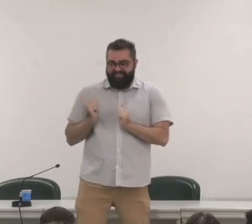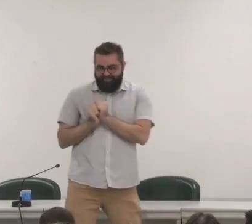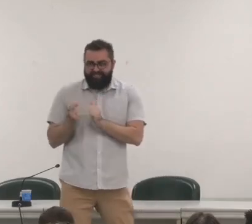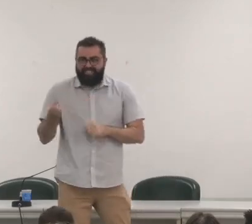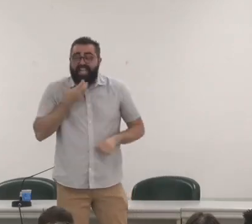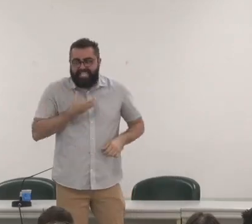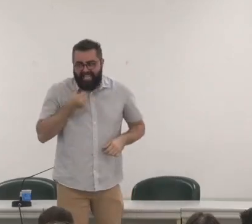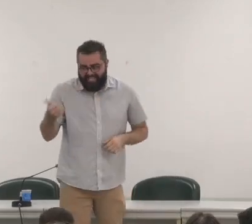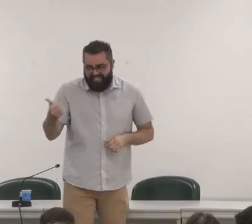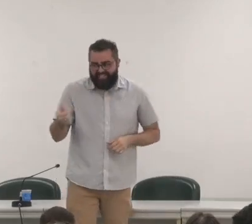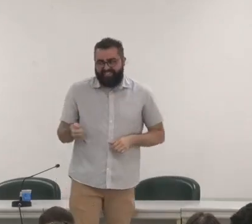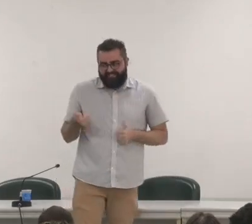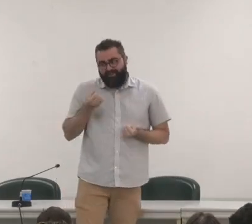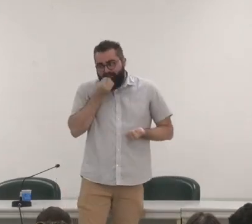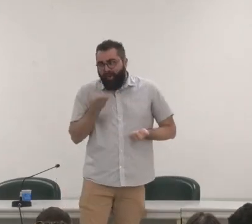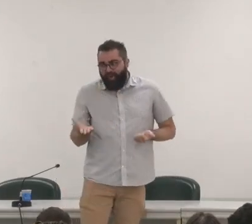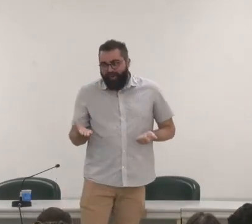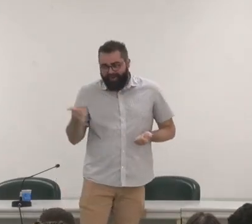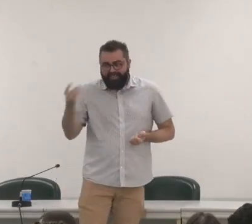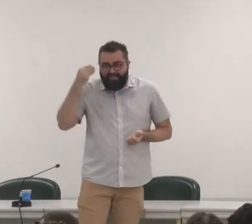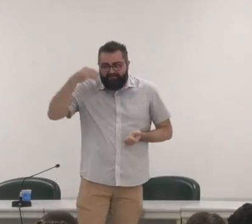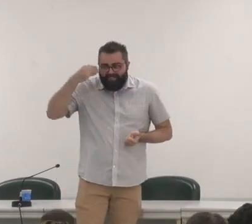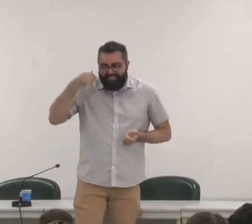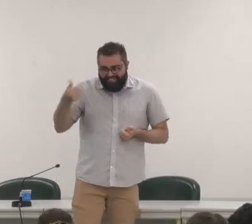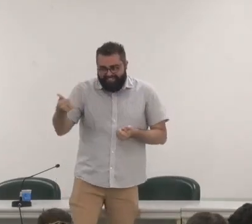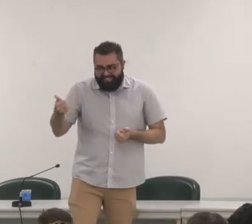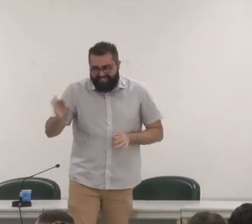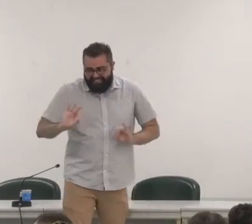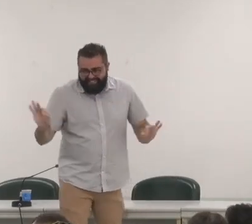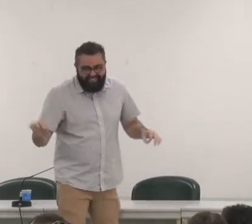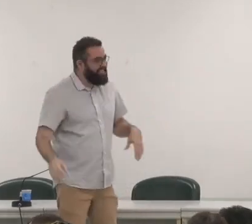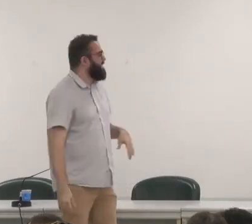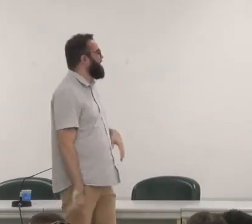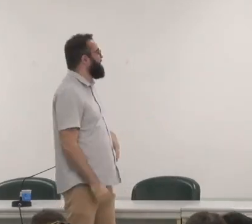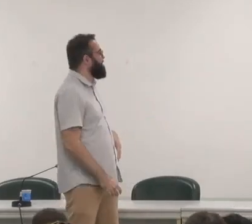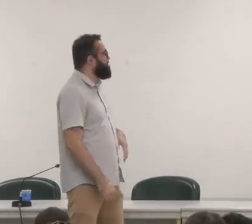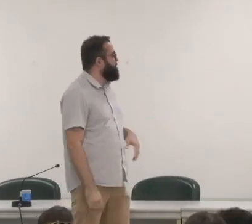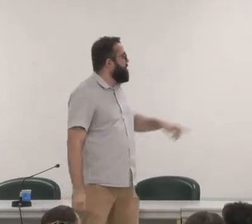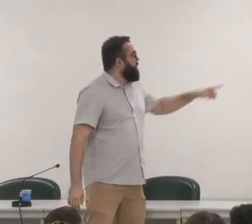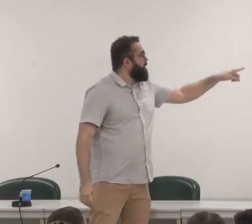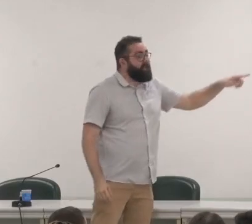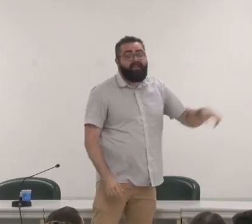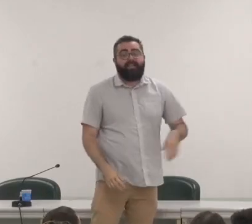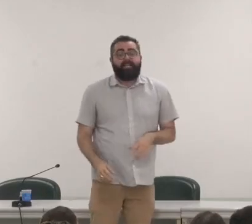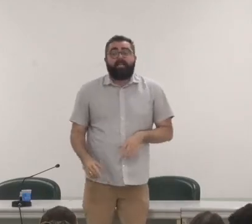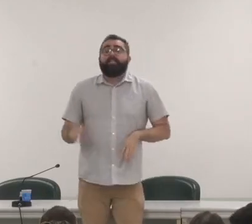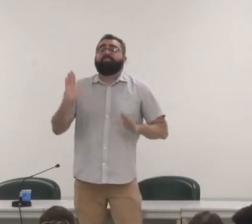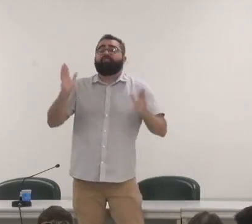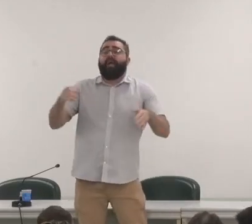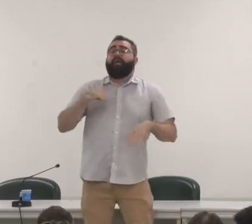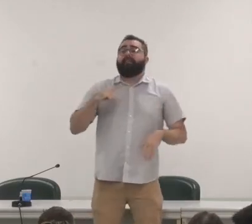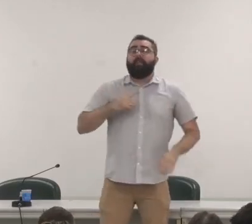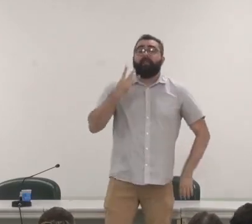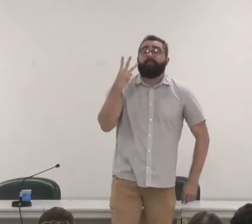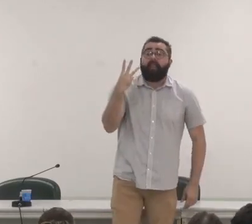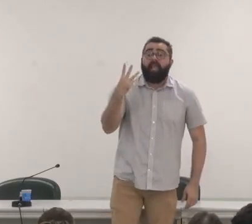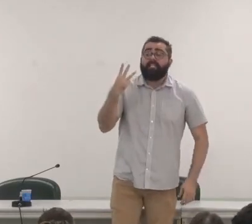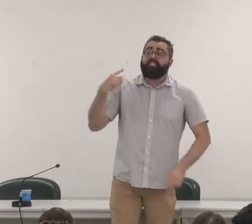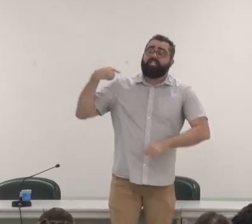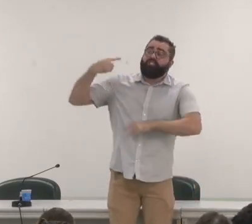dezembro passado. Você gostou, Angélica? Gostou? Foi uma boa experiência? Foi? Amei, adorei. Então, tá bom.